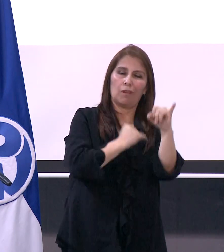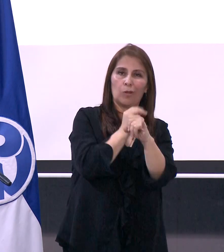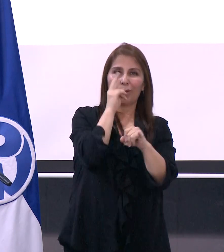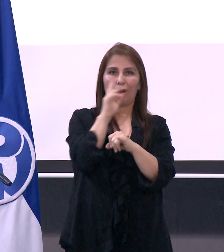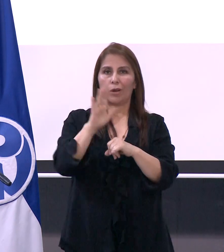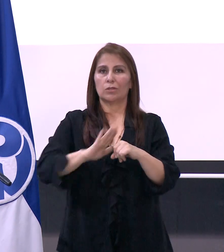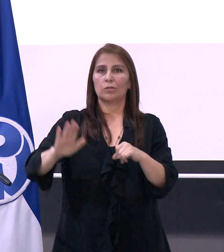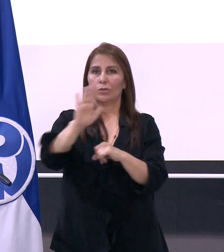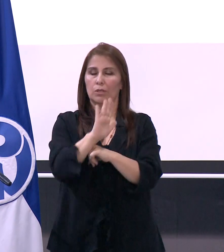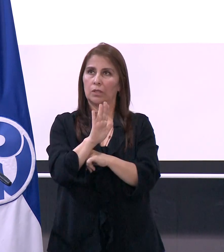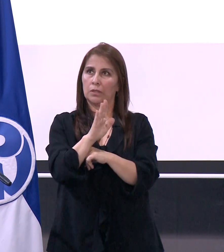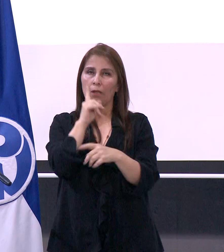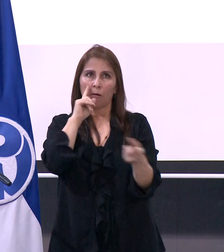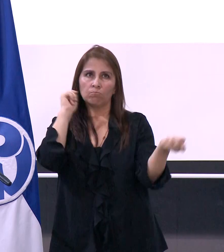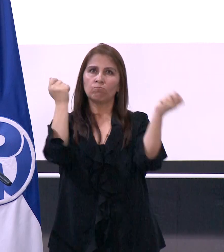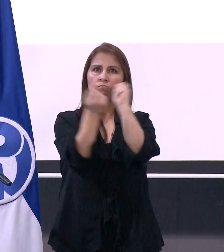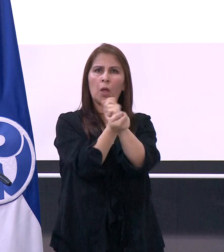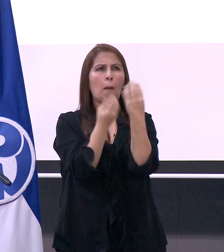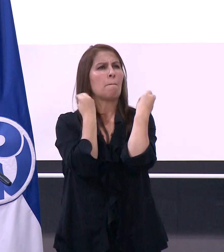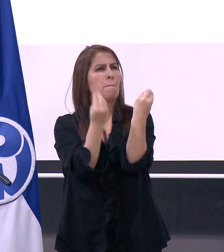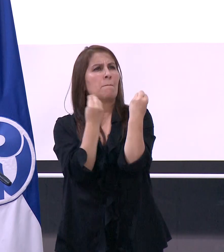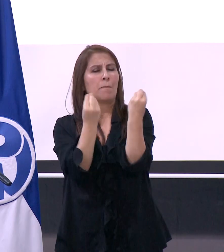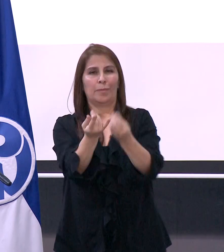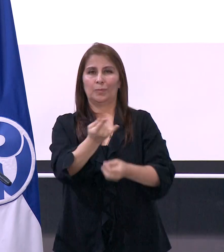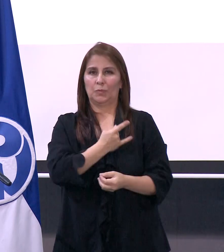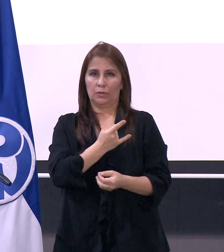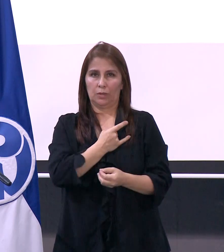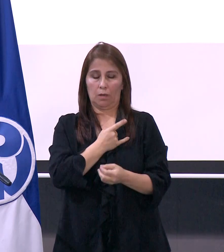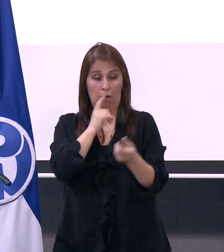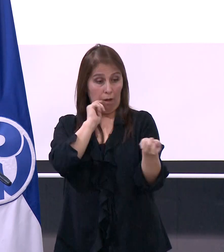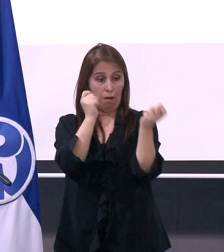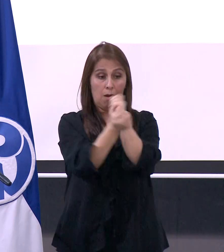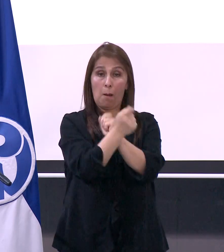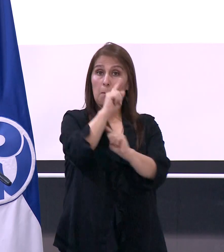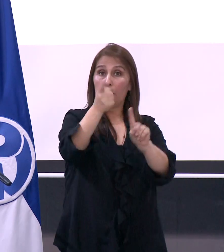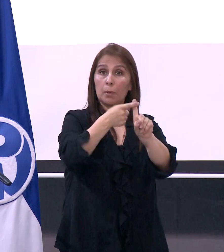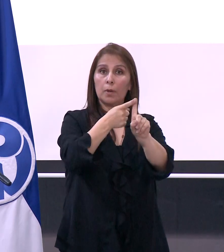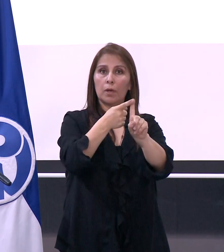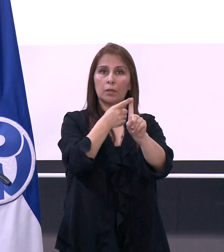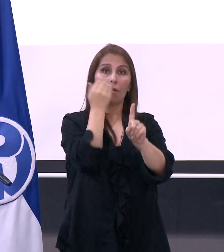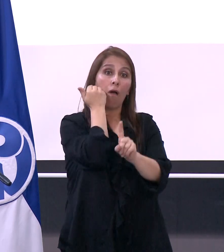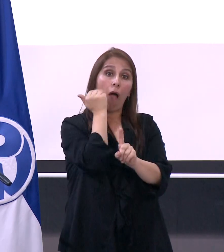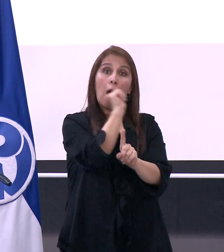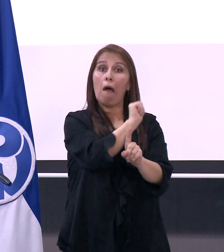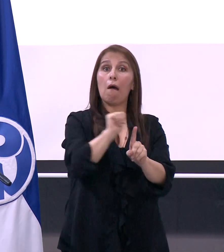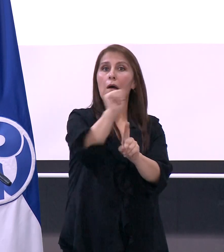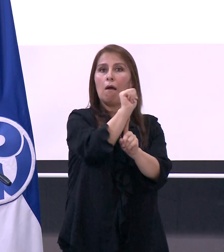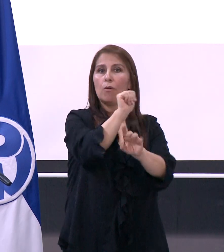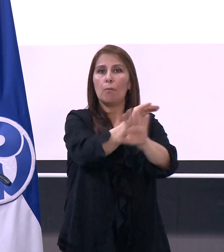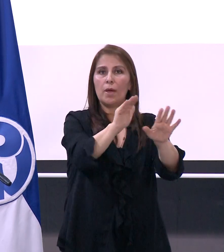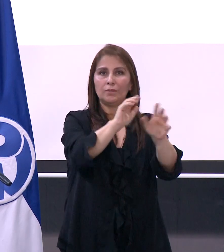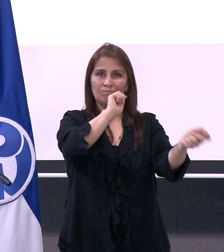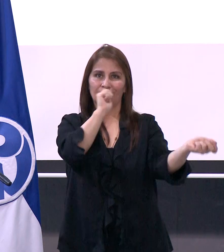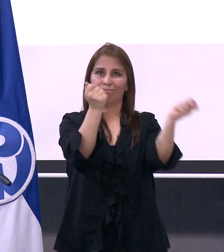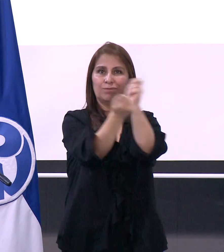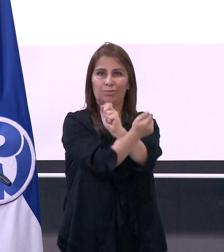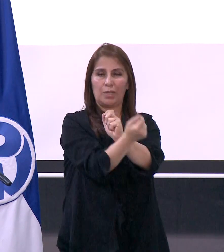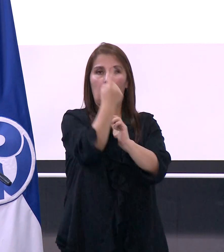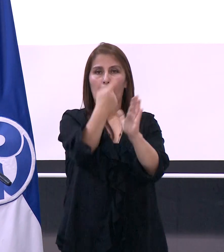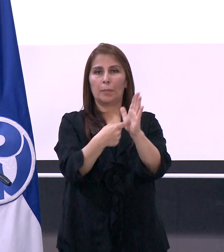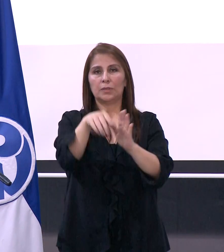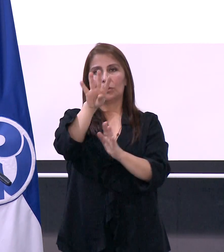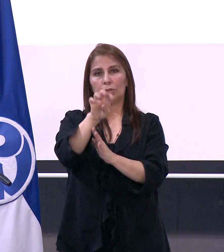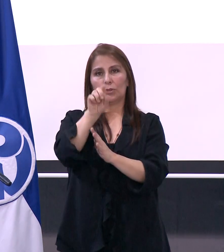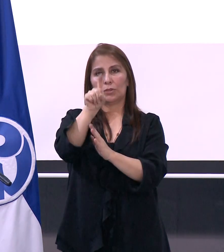sentido y su función una primera reforma fue la de acabar con su carácter femenino en el 63 se dispuso que la